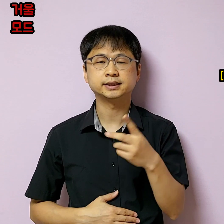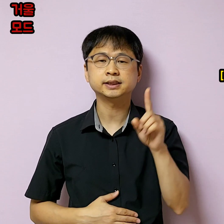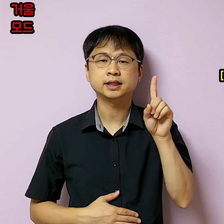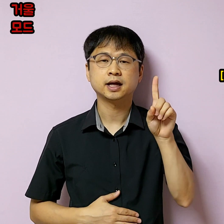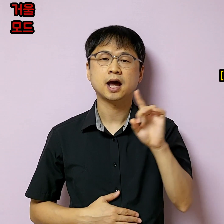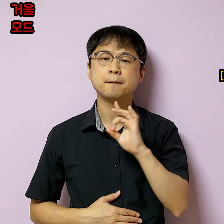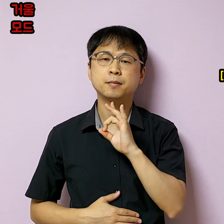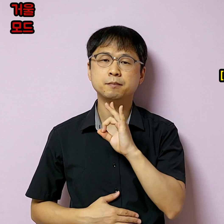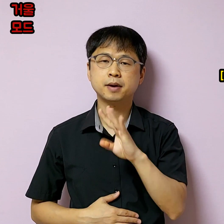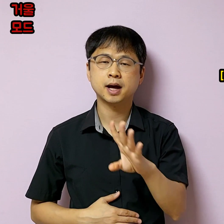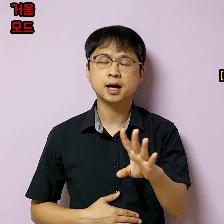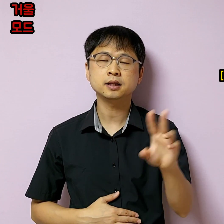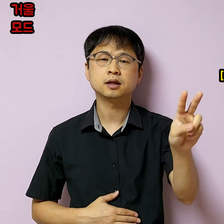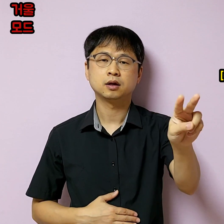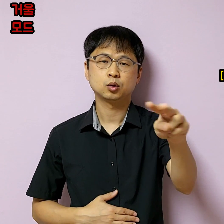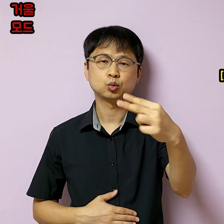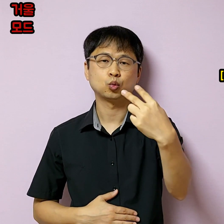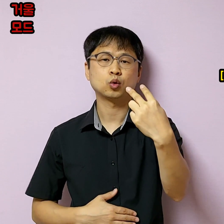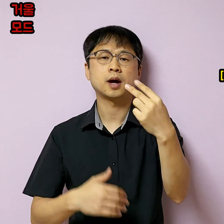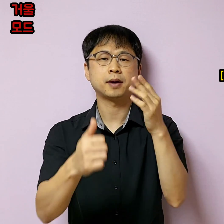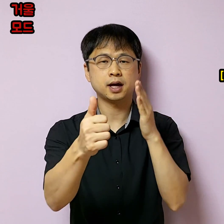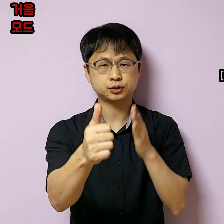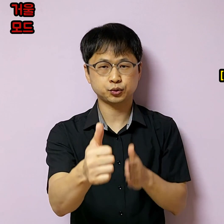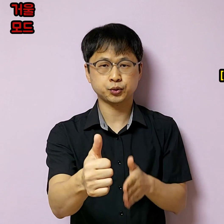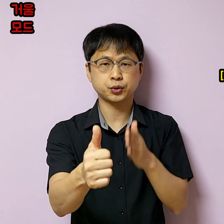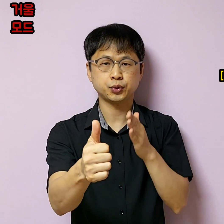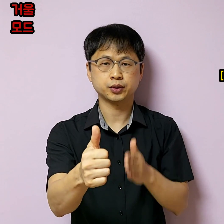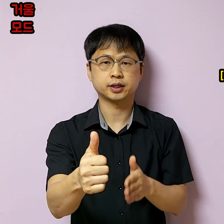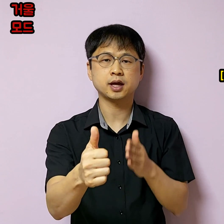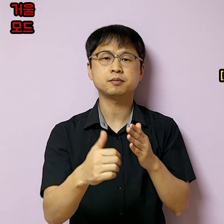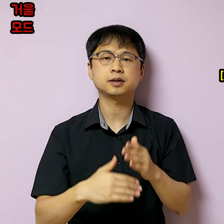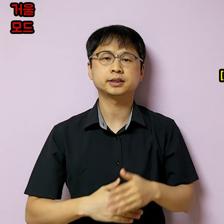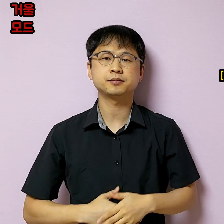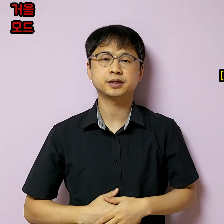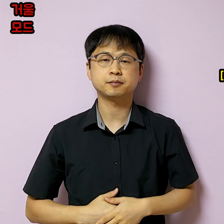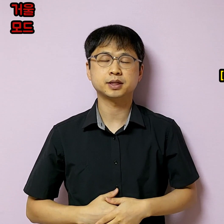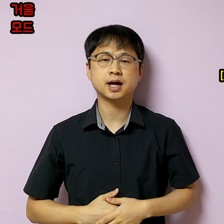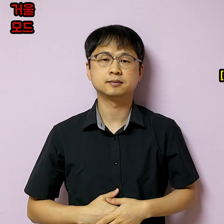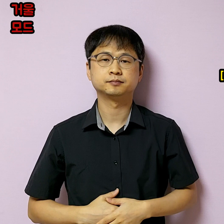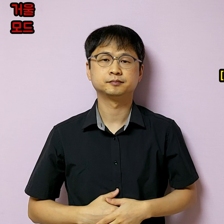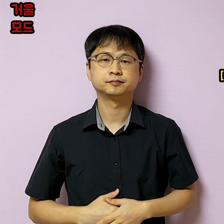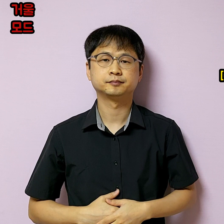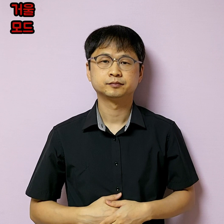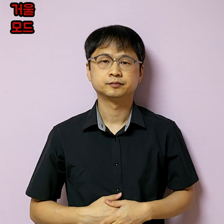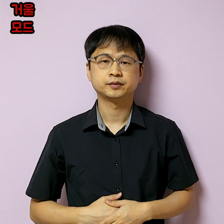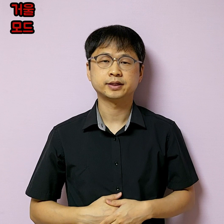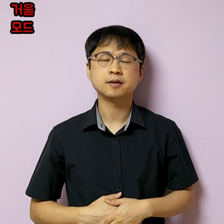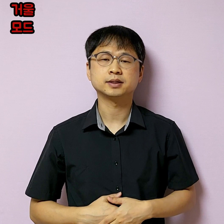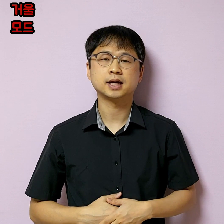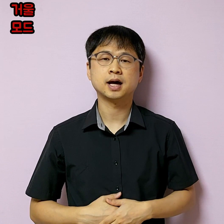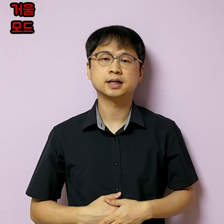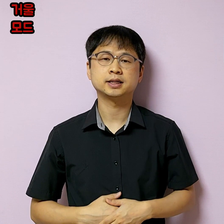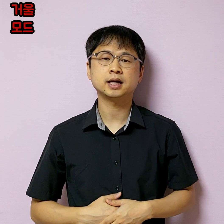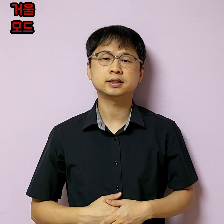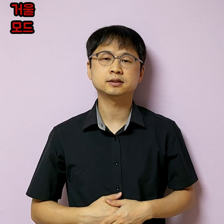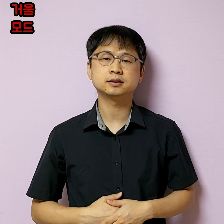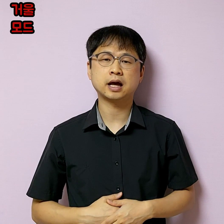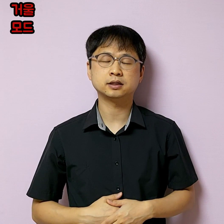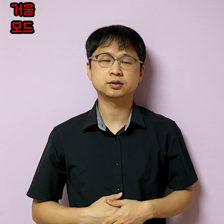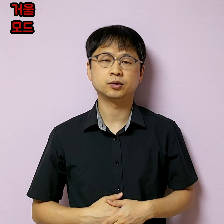다시 한 번만 돌아봐 줘요 이렇게 표현하시면 됩니다. 네, 다음 가사 기다리는